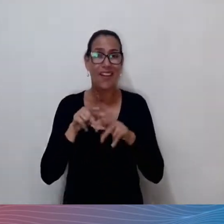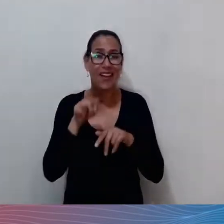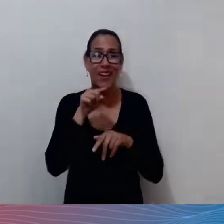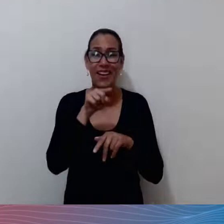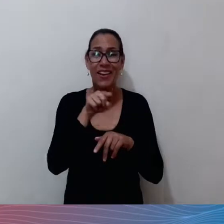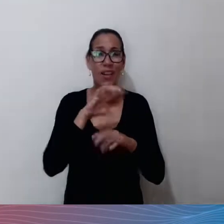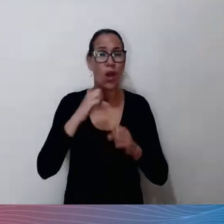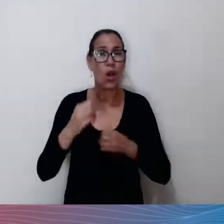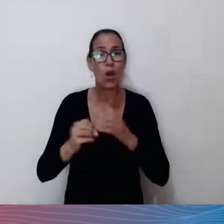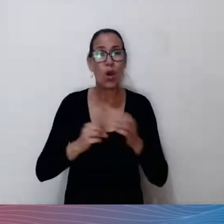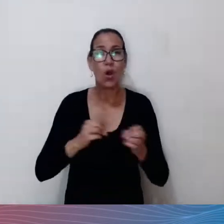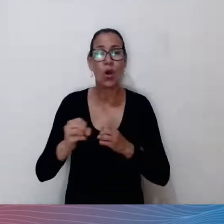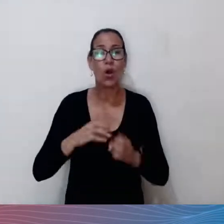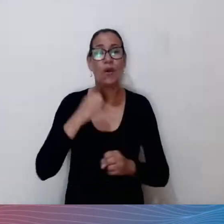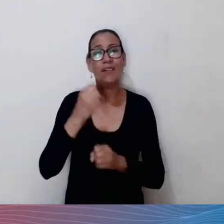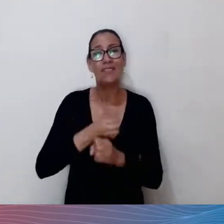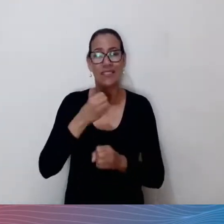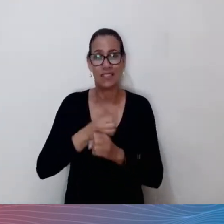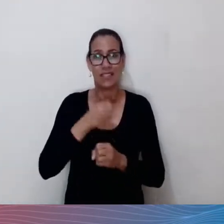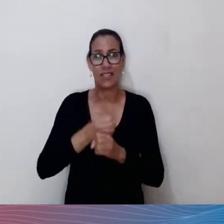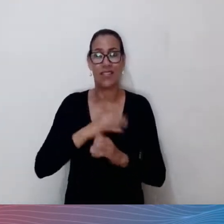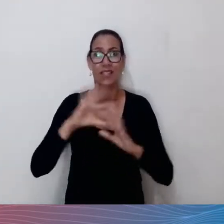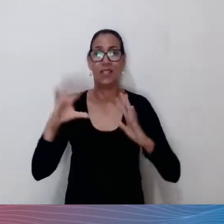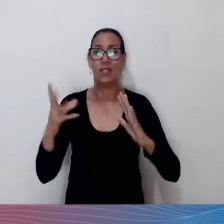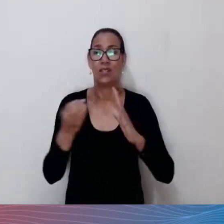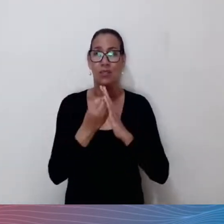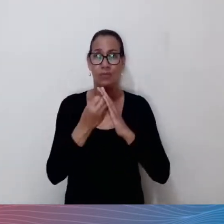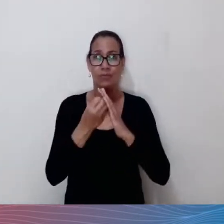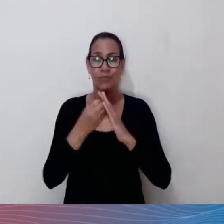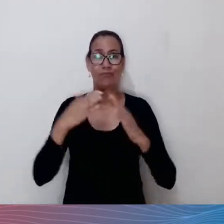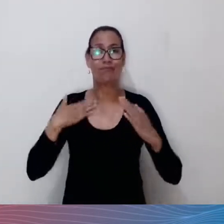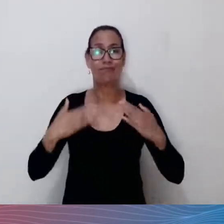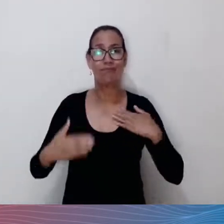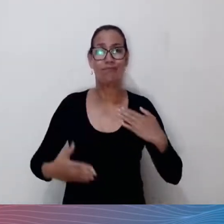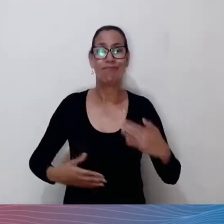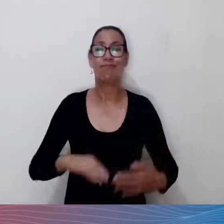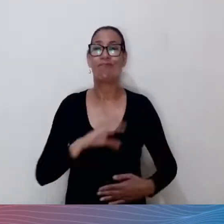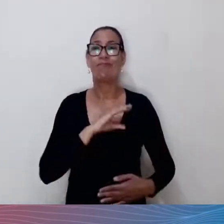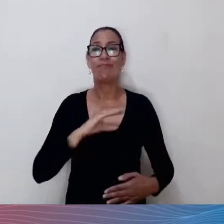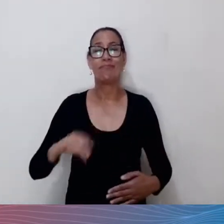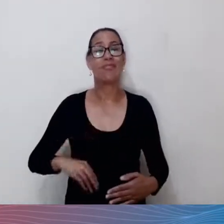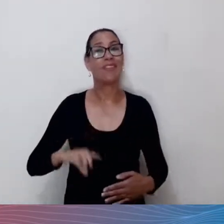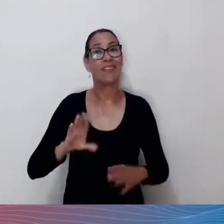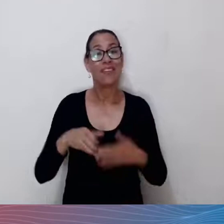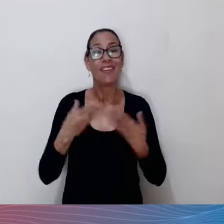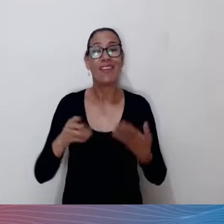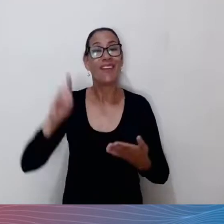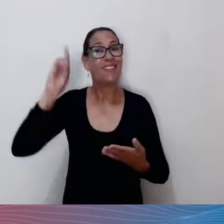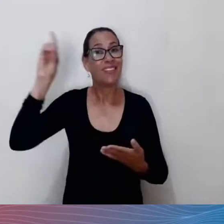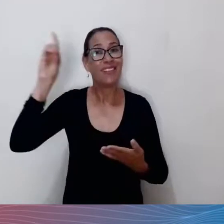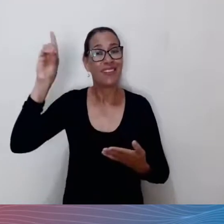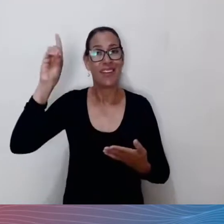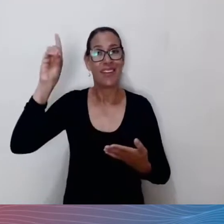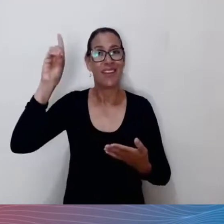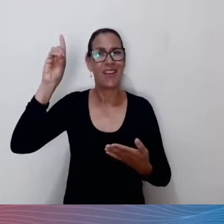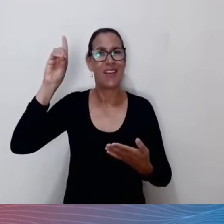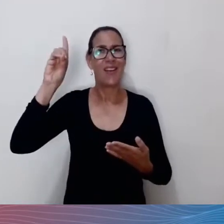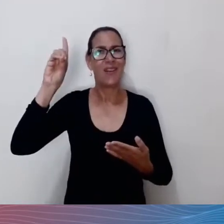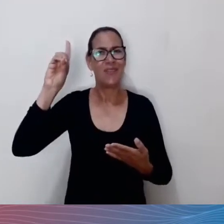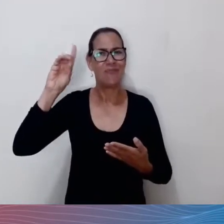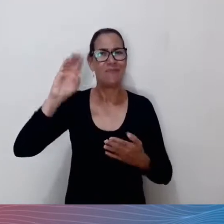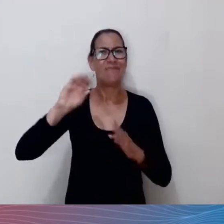Cristo. Então, irmãos, Deus está, depois de muitos séculos, Ele está eliminando